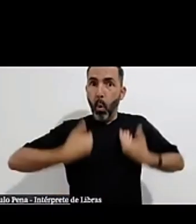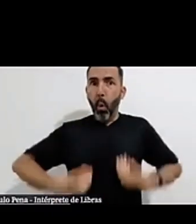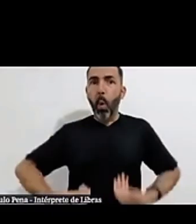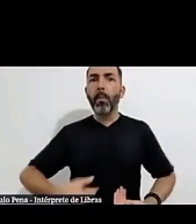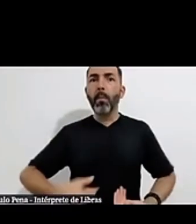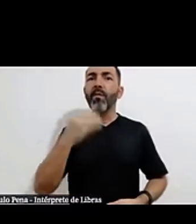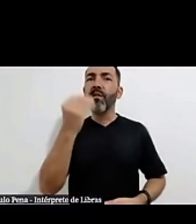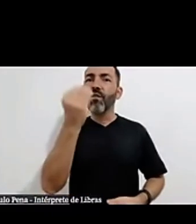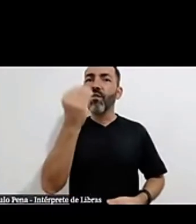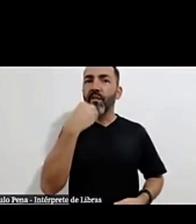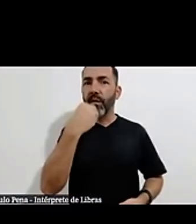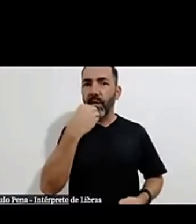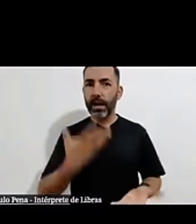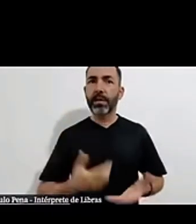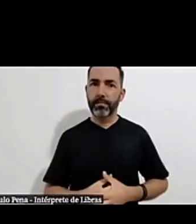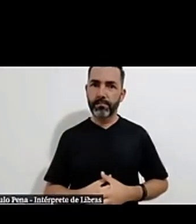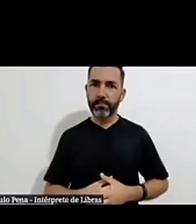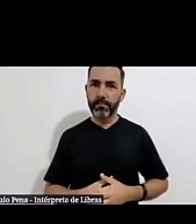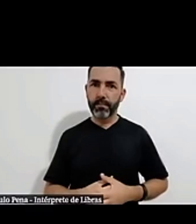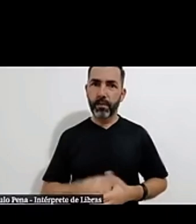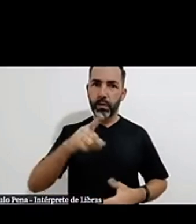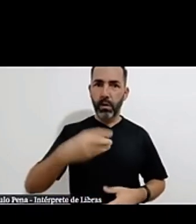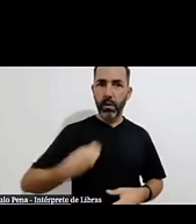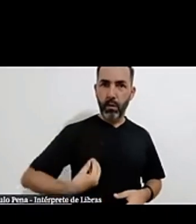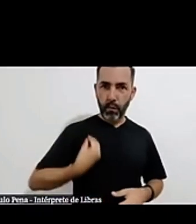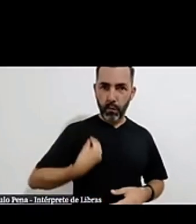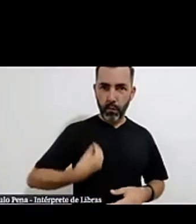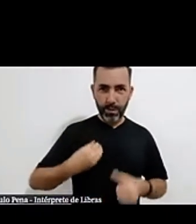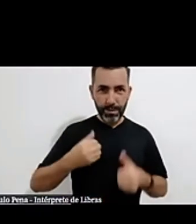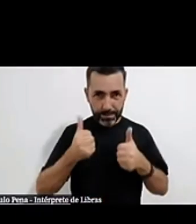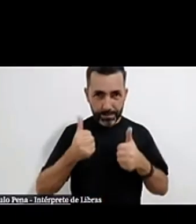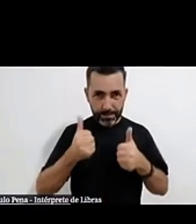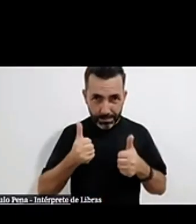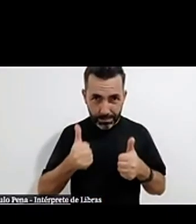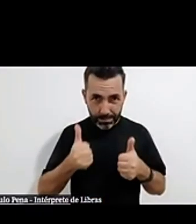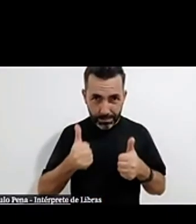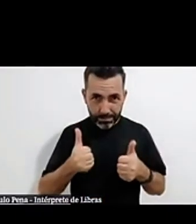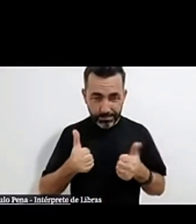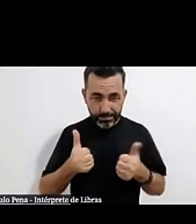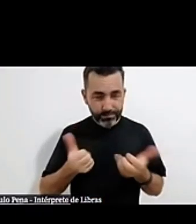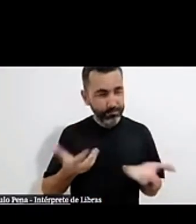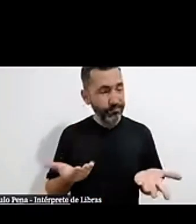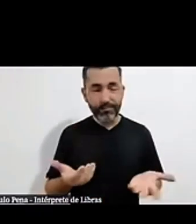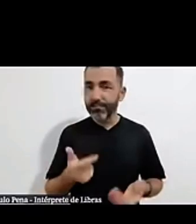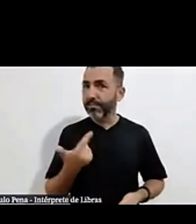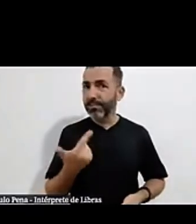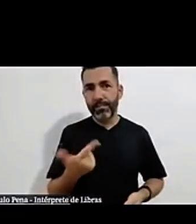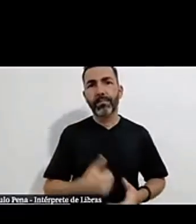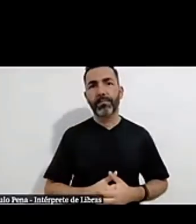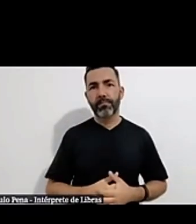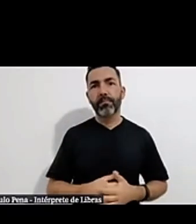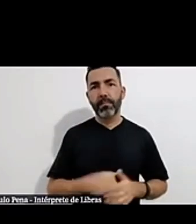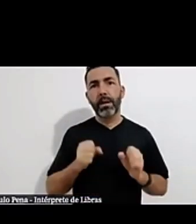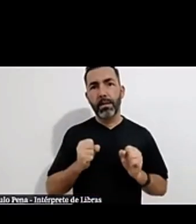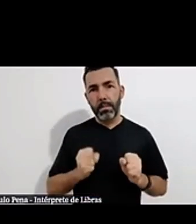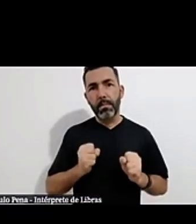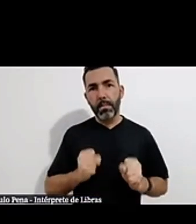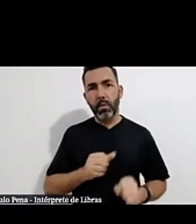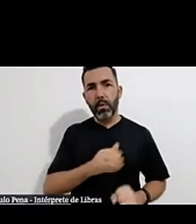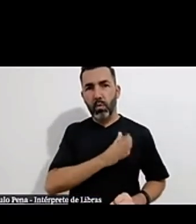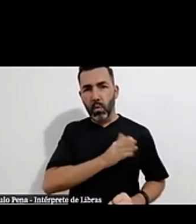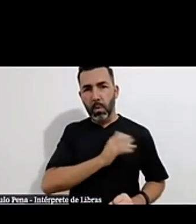afeta a qualidade de vida da pessoa. Esses são apenas alguns dos problemas que a arritmia